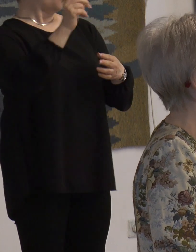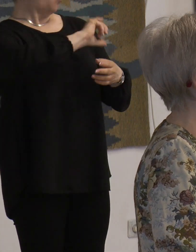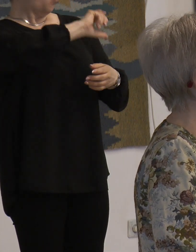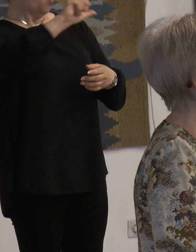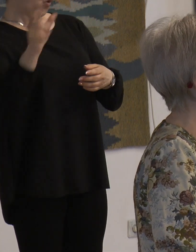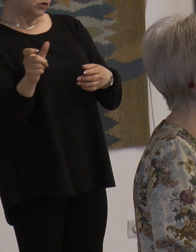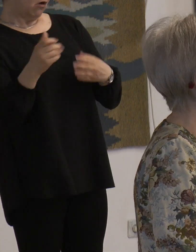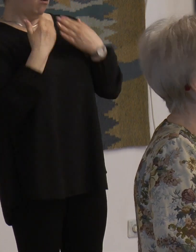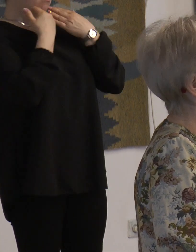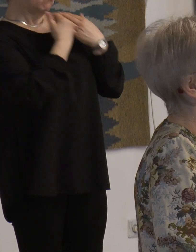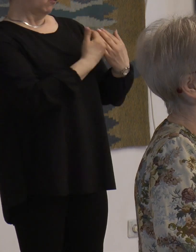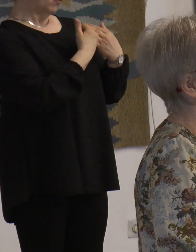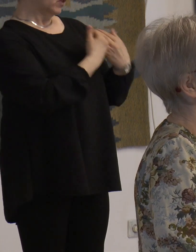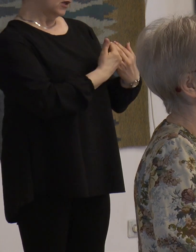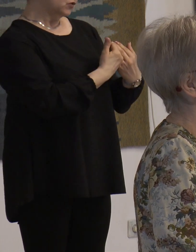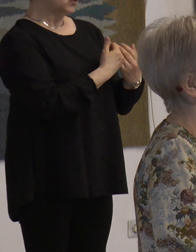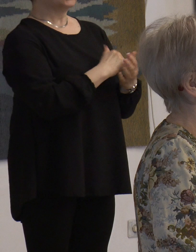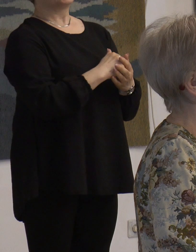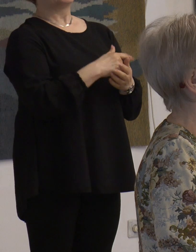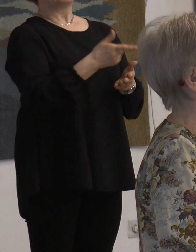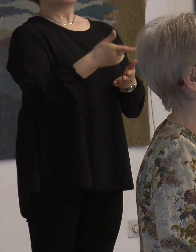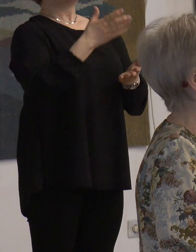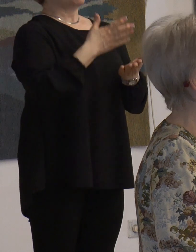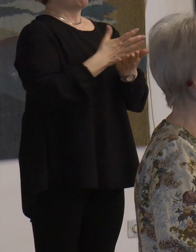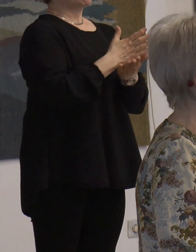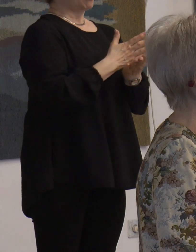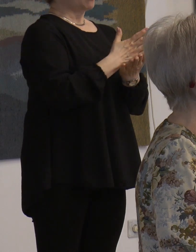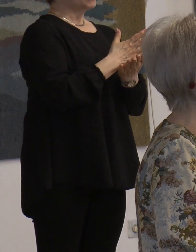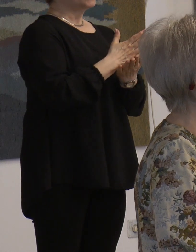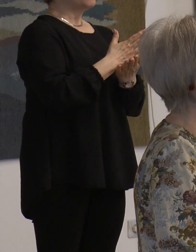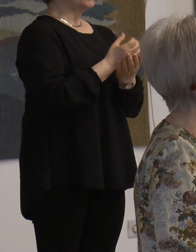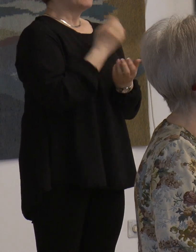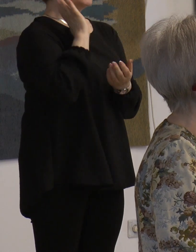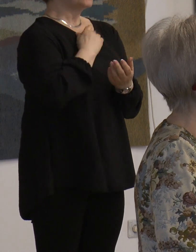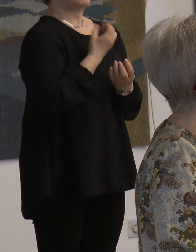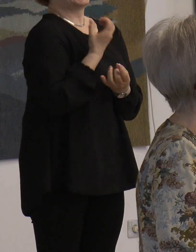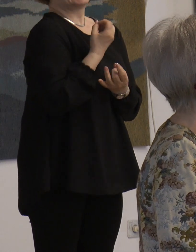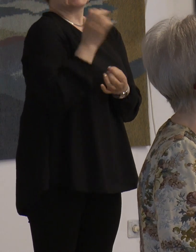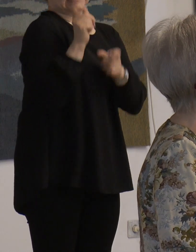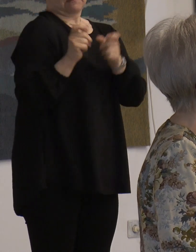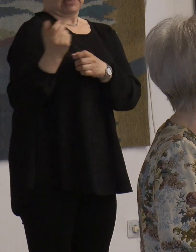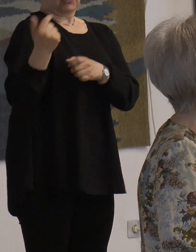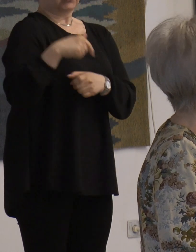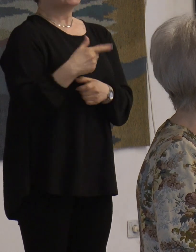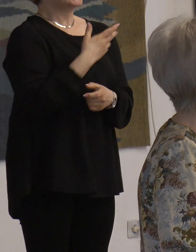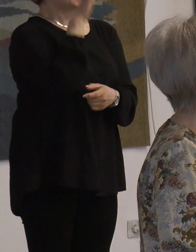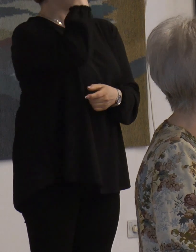rendszeresen köszönhetjük, és ez alkalommal nem tudom hányan jöttek, de emlékszem,